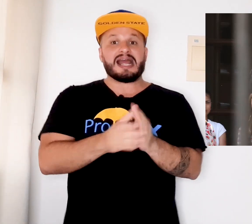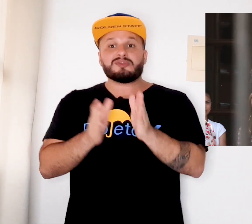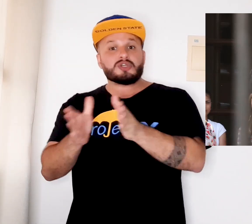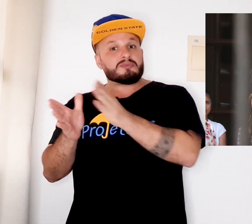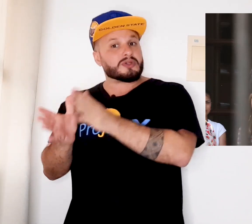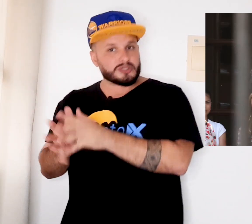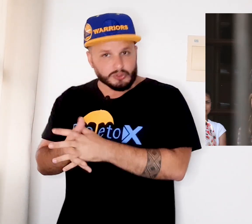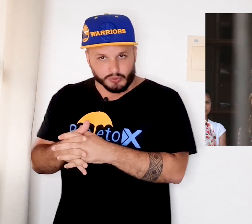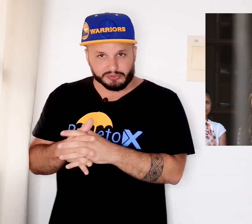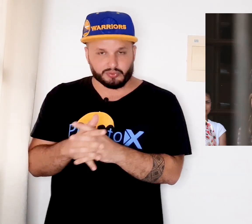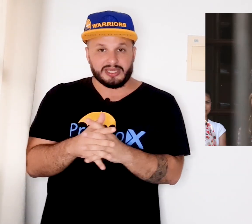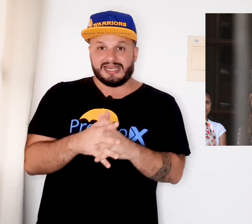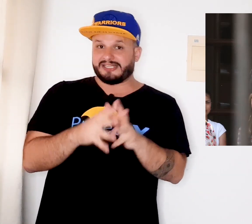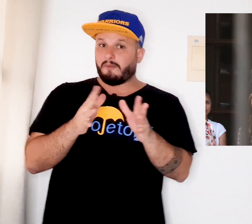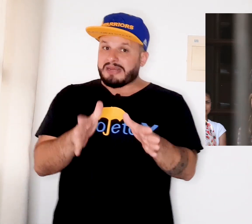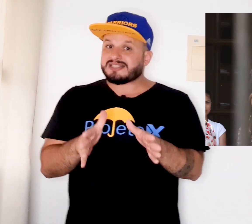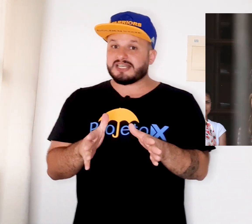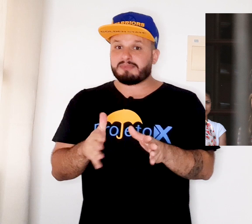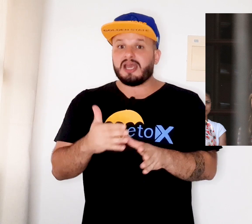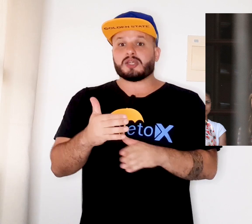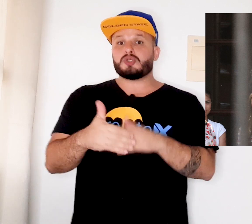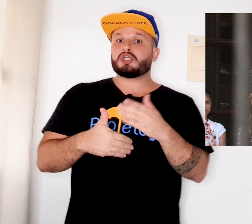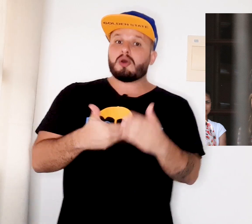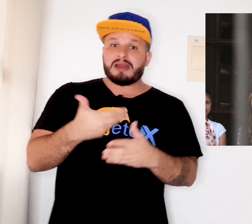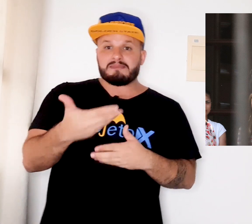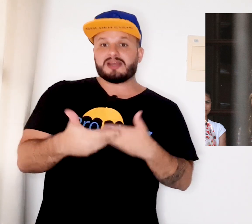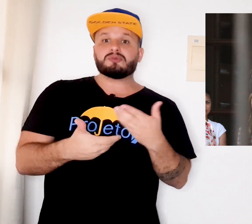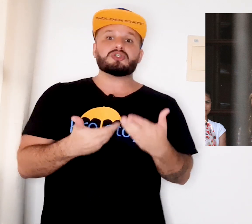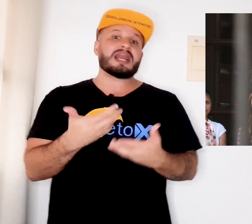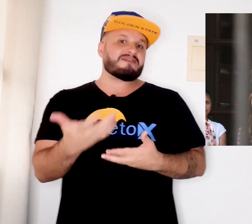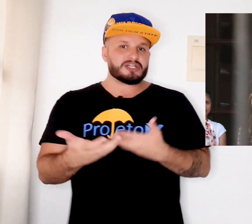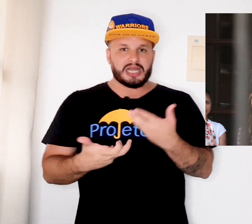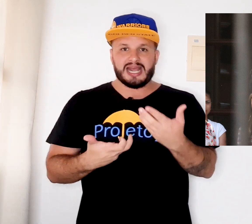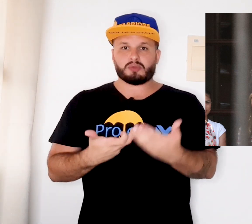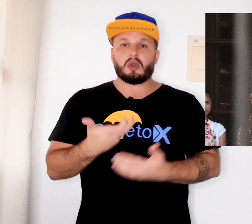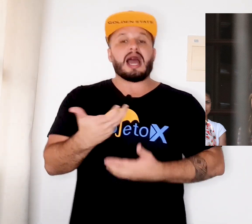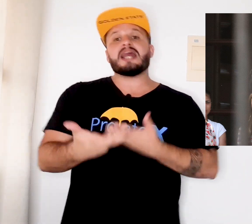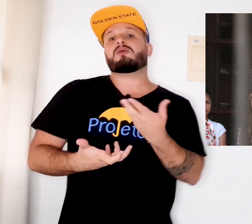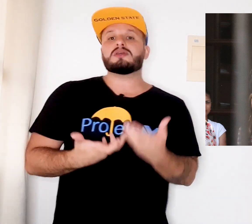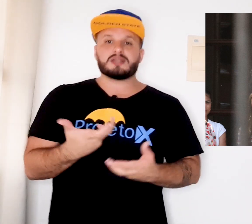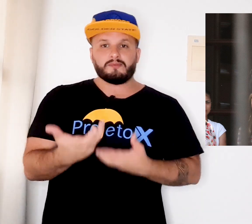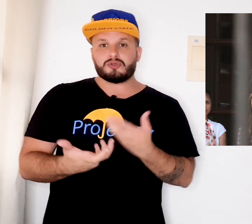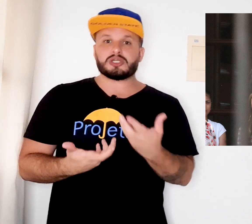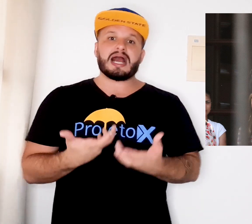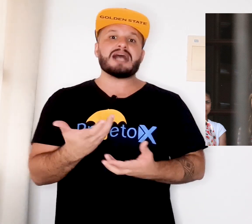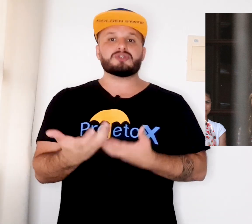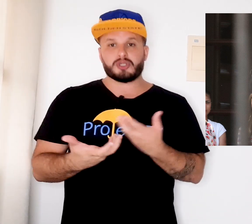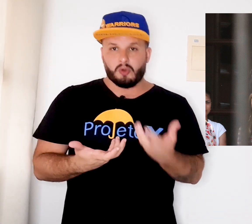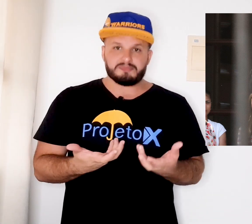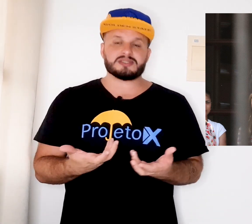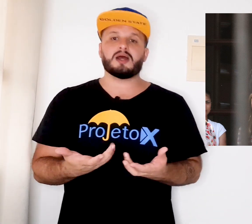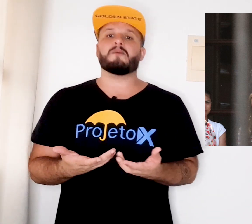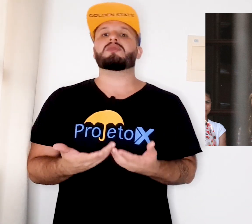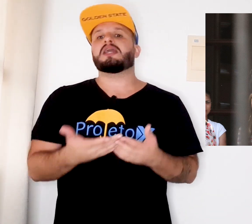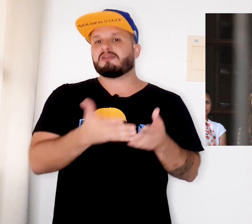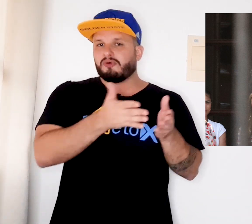em 2018. Então perceba que os desdobramentos da Lava Jato, a eclosão dos casos de corrupção